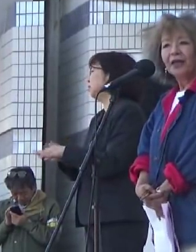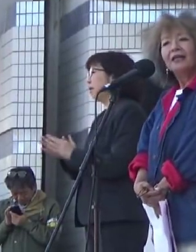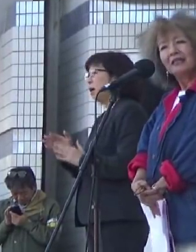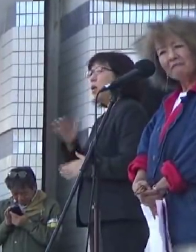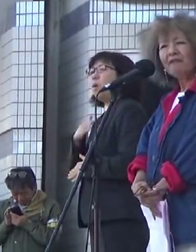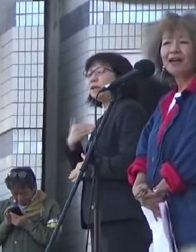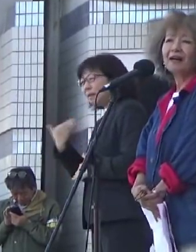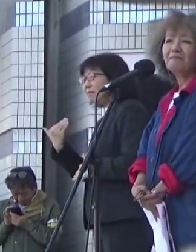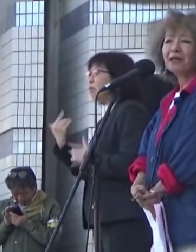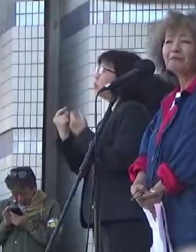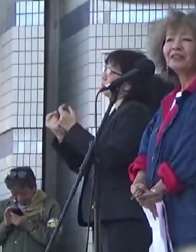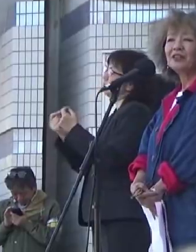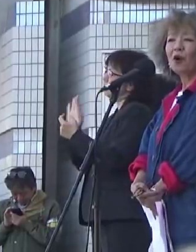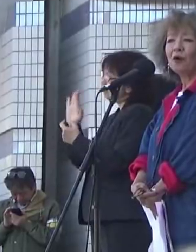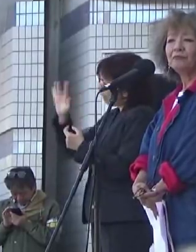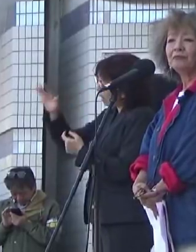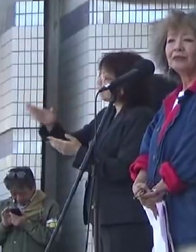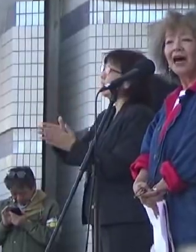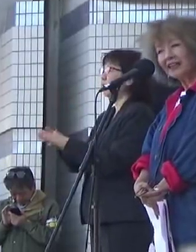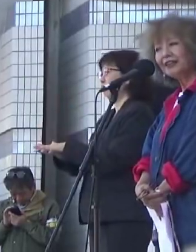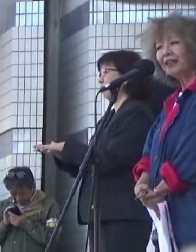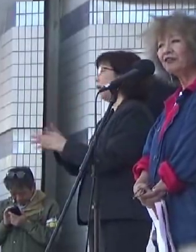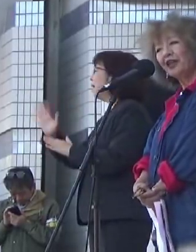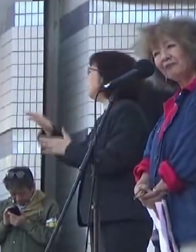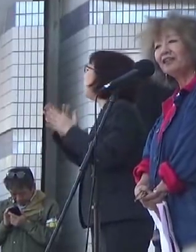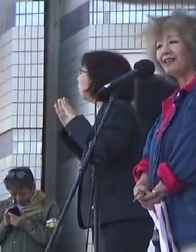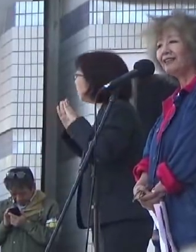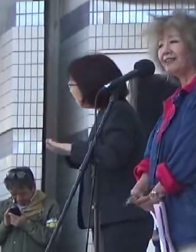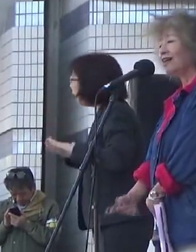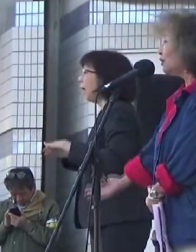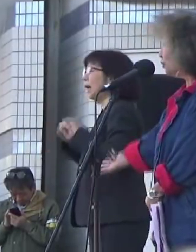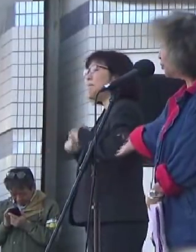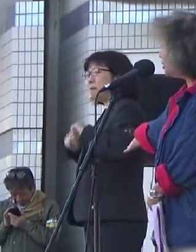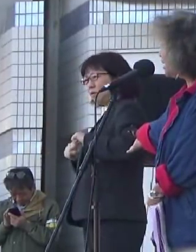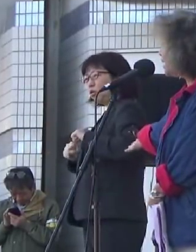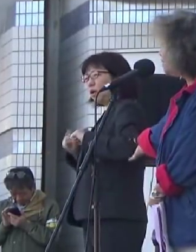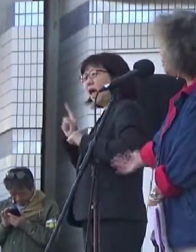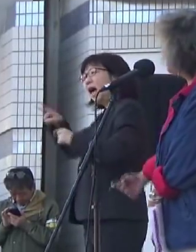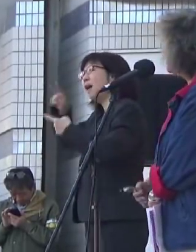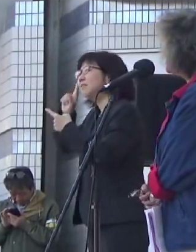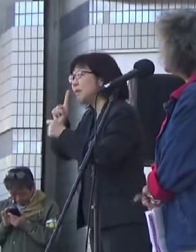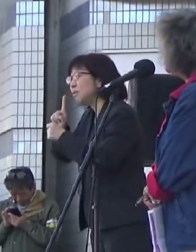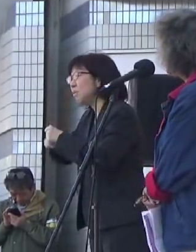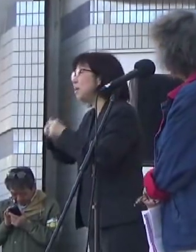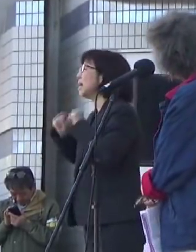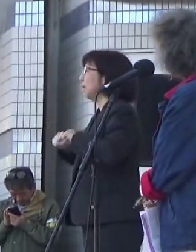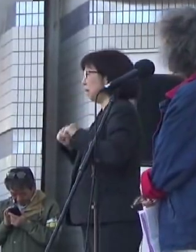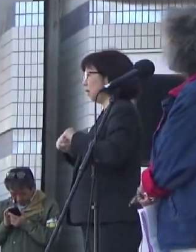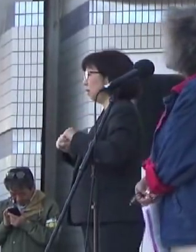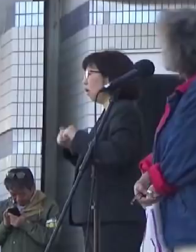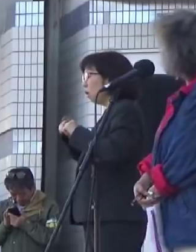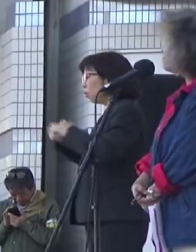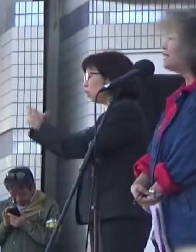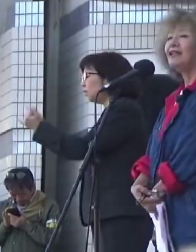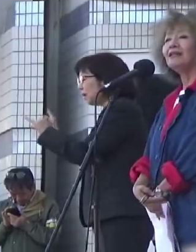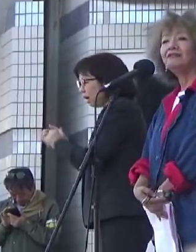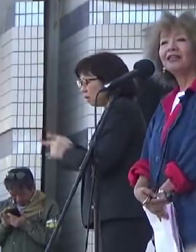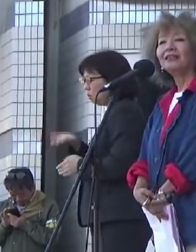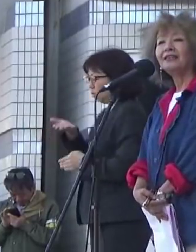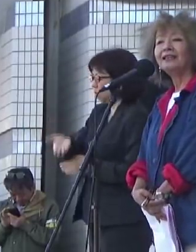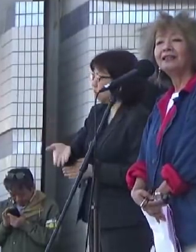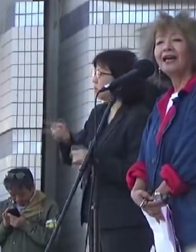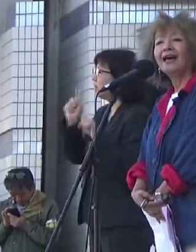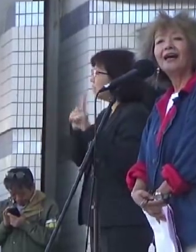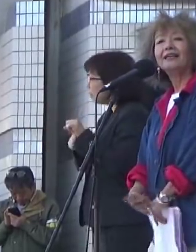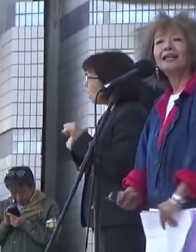ど、今は頑張りましょう、明日のためにです。この社会を手渡すために今は頑張ってい